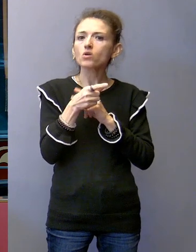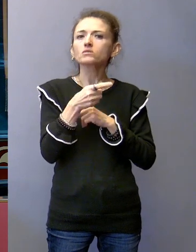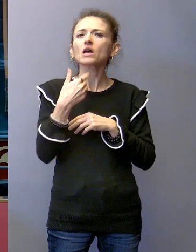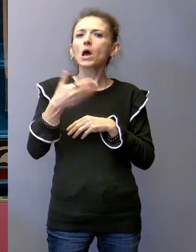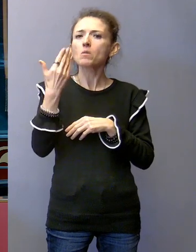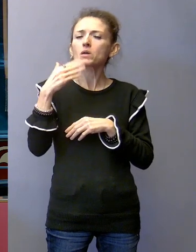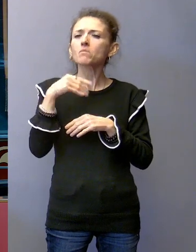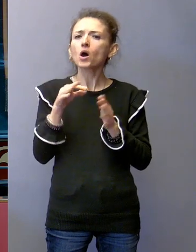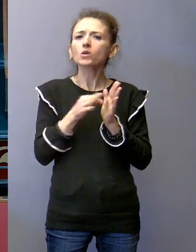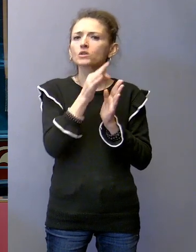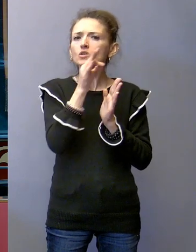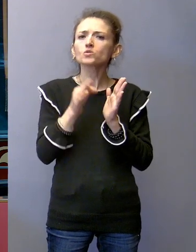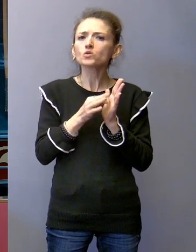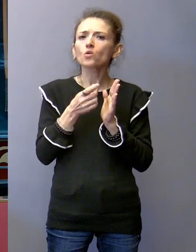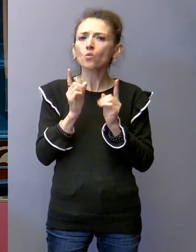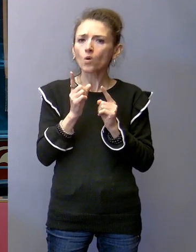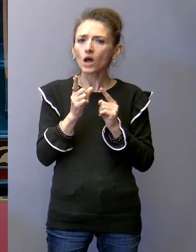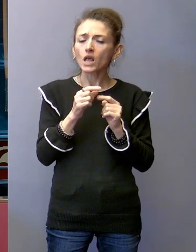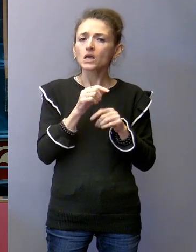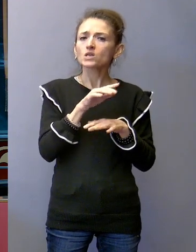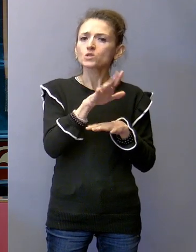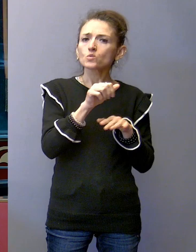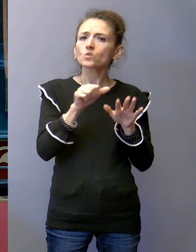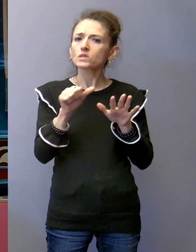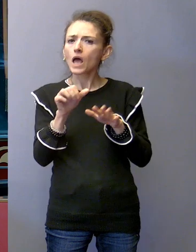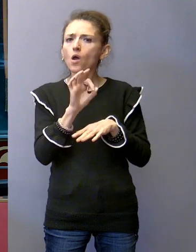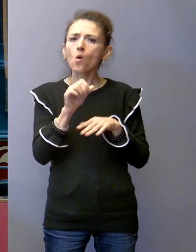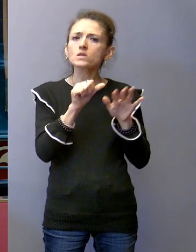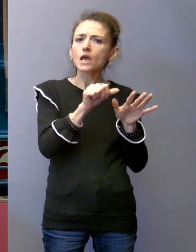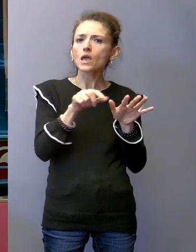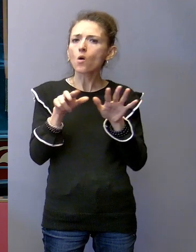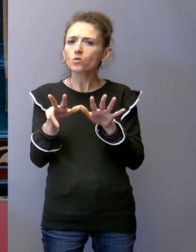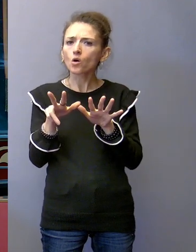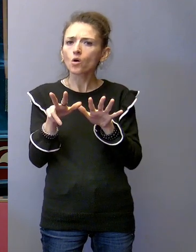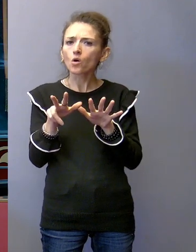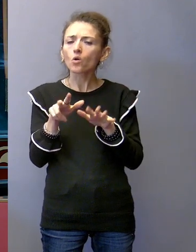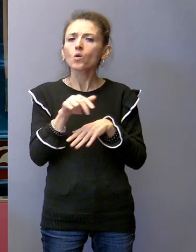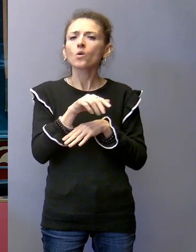su quali ore del giorno il 6 il 5 e il 6 o il 6 e l'8